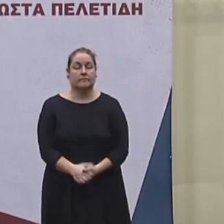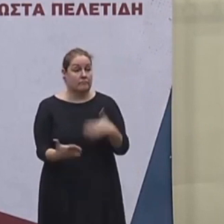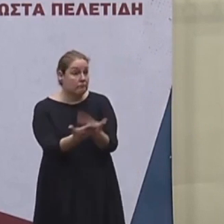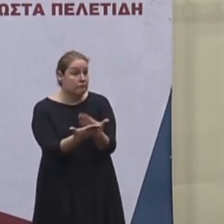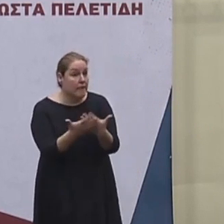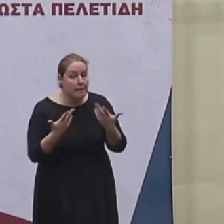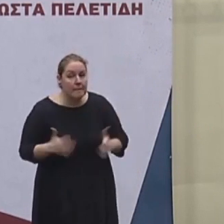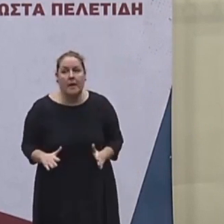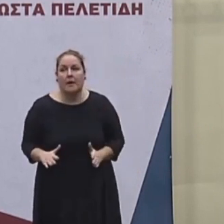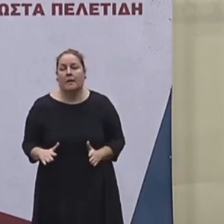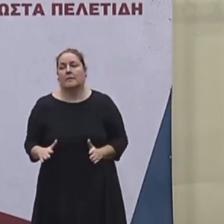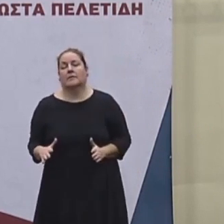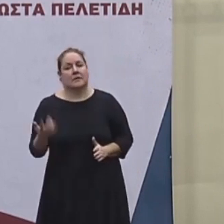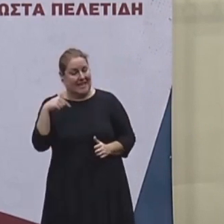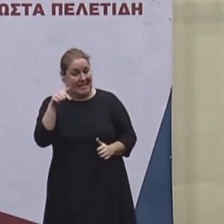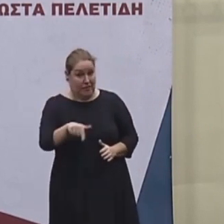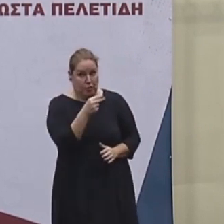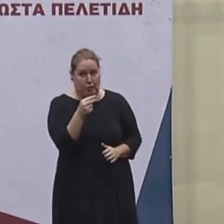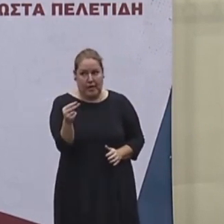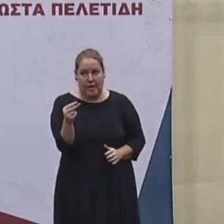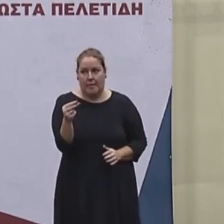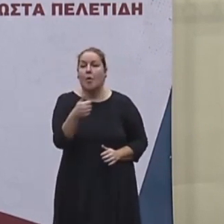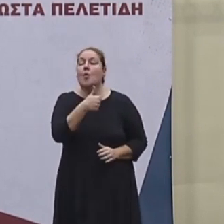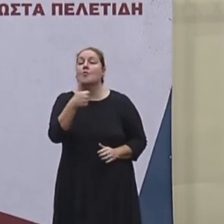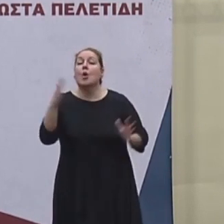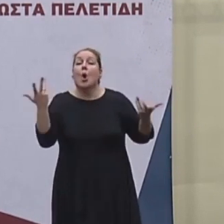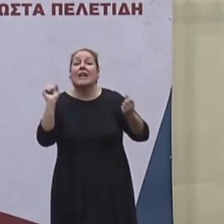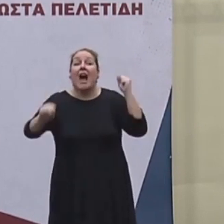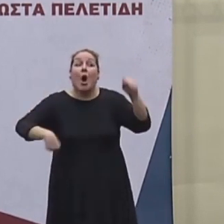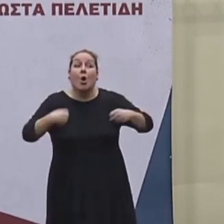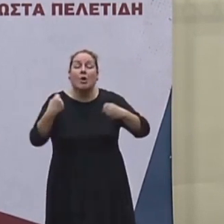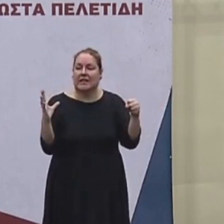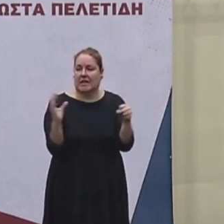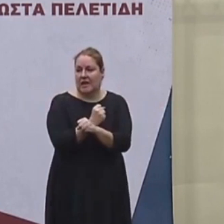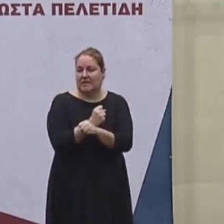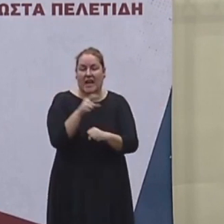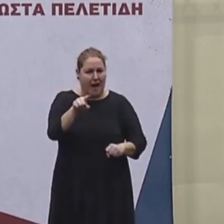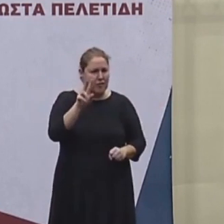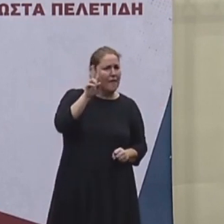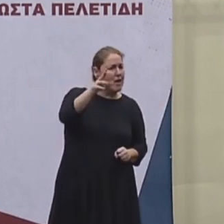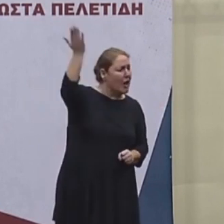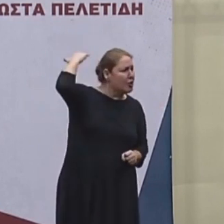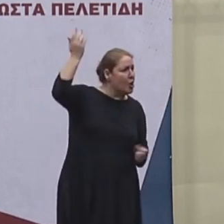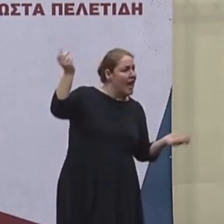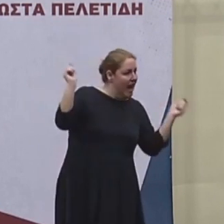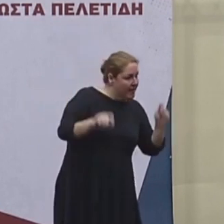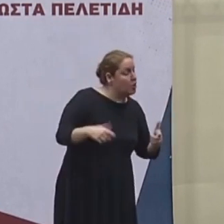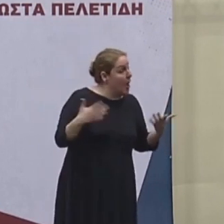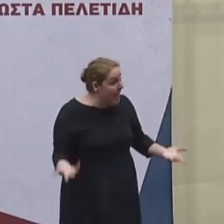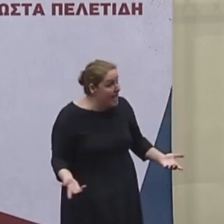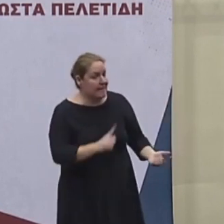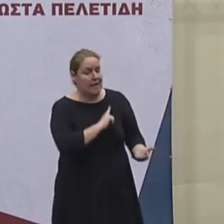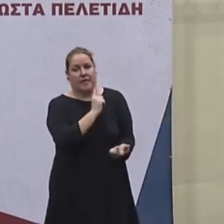Αποδείχθηκε και εδώ ότι μόνο με αγώνες κερδίζεις. Αυτό που φάνταζε αδύνατο έγινε